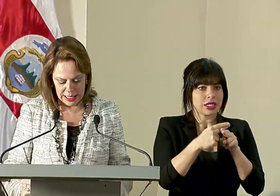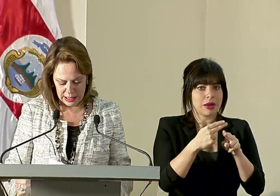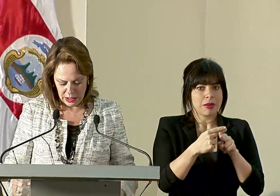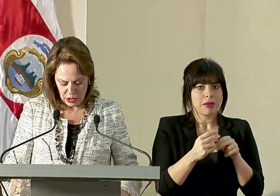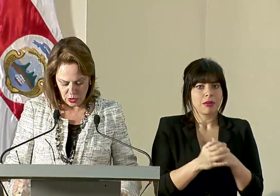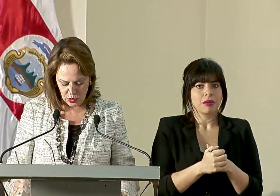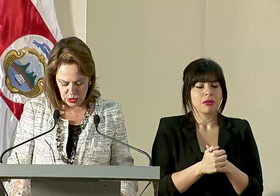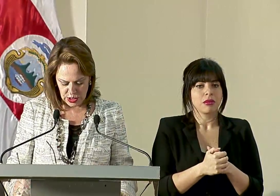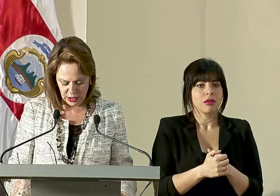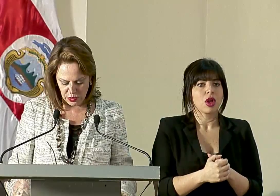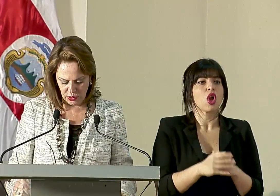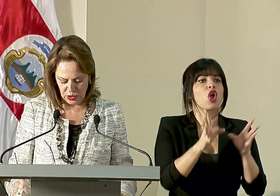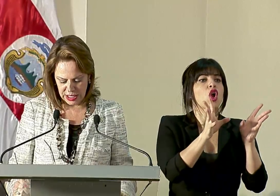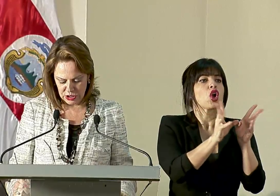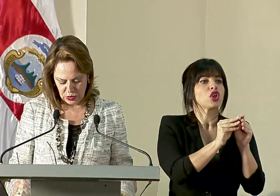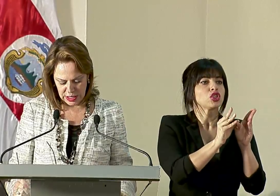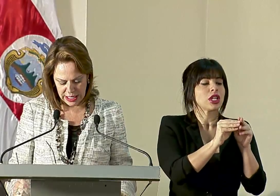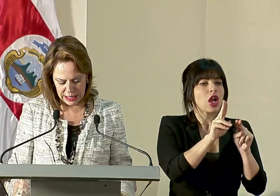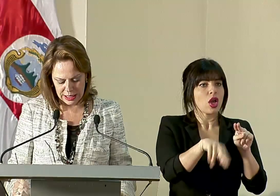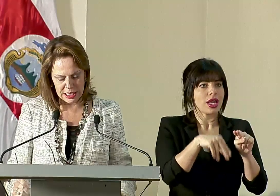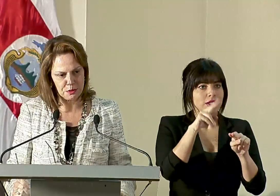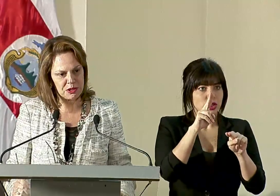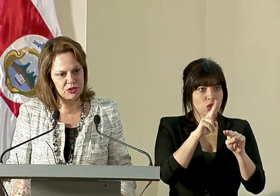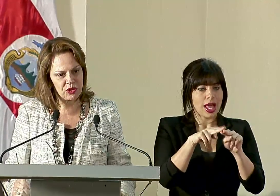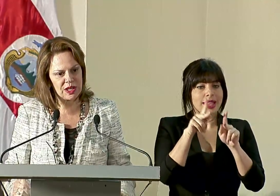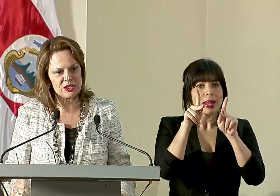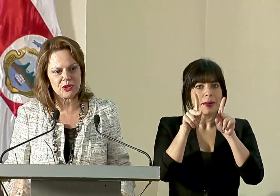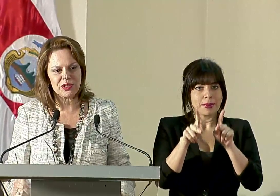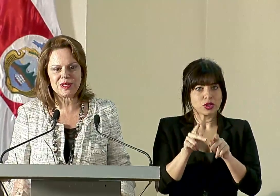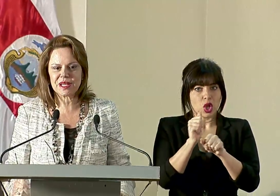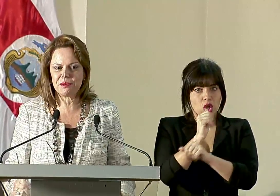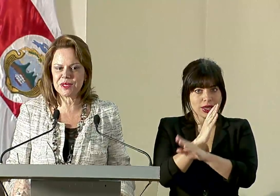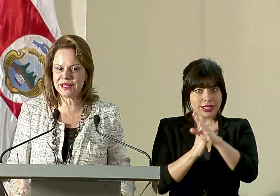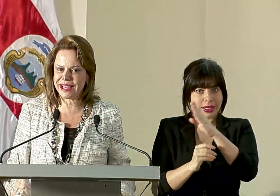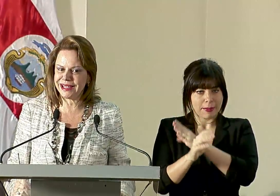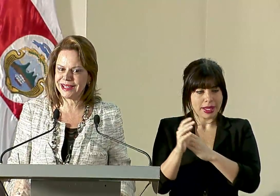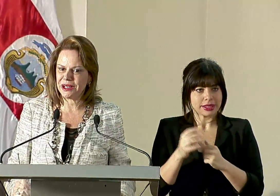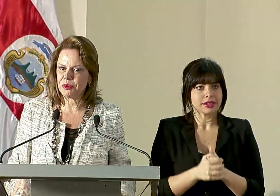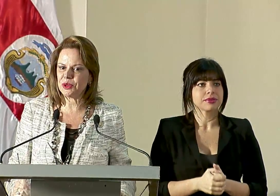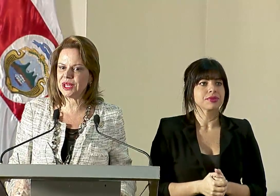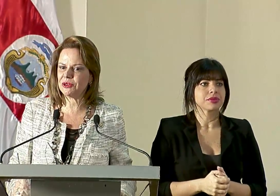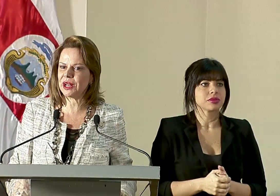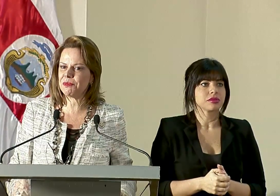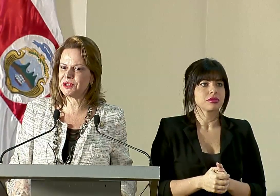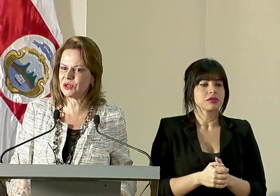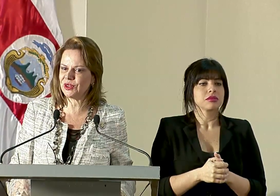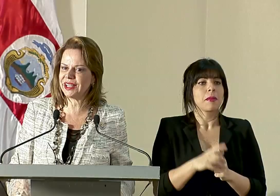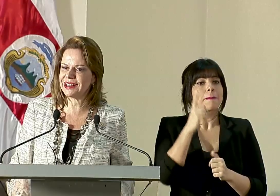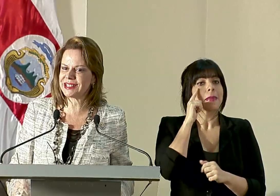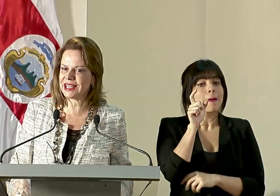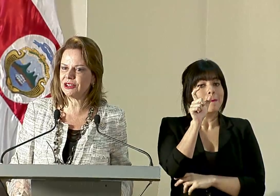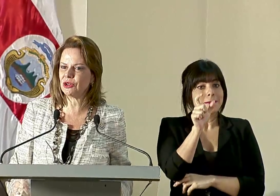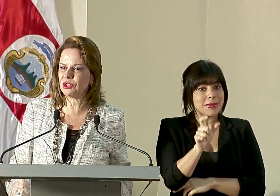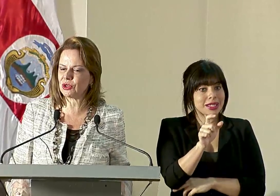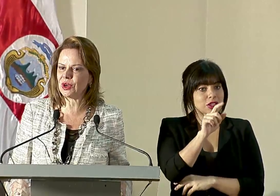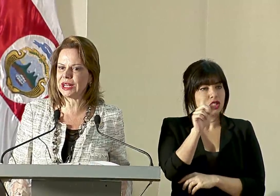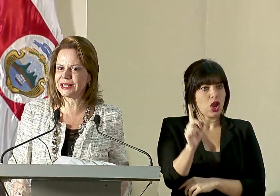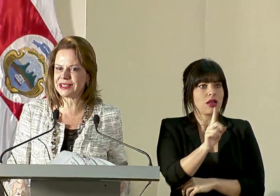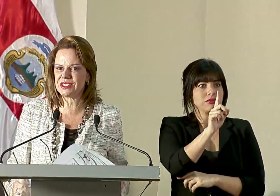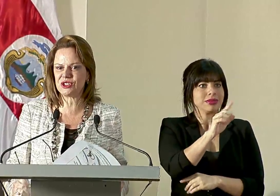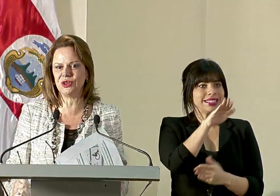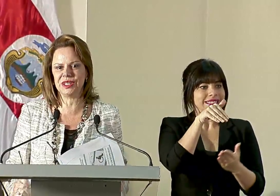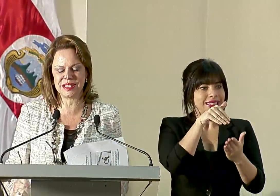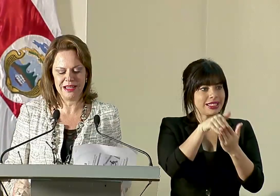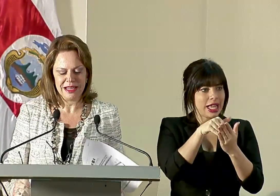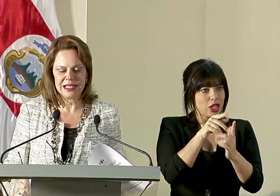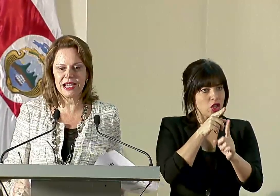el Consejo Nacional de las Personas con Discapacidad, poniendo a la persona en el centro de todas